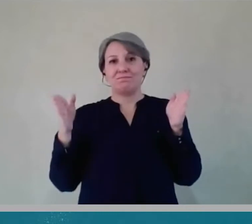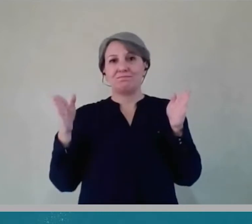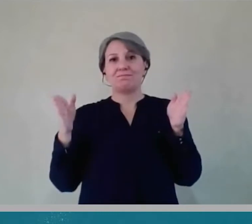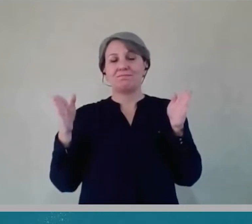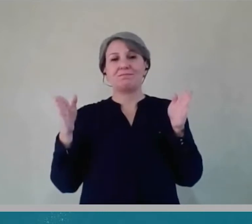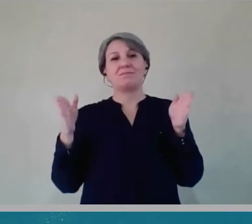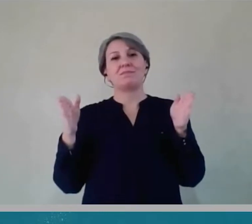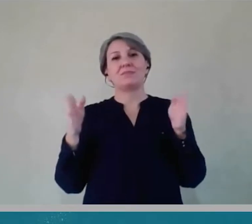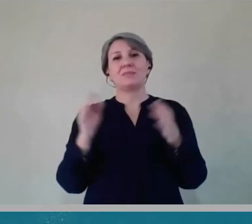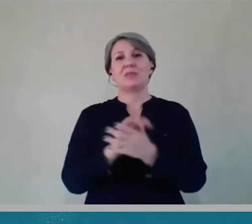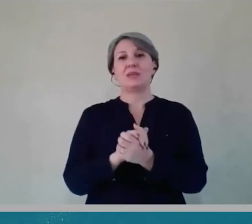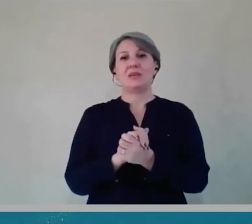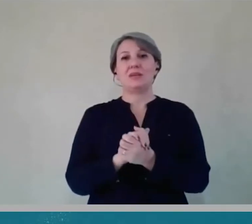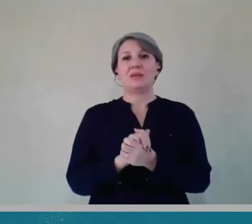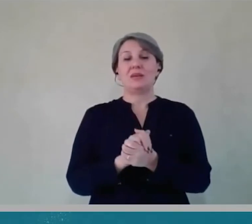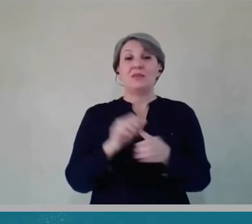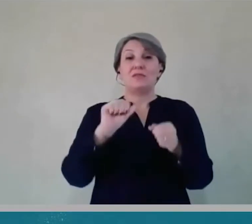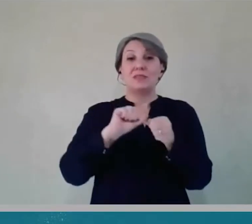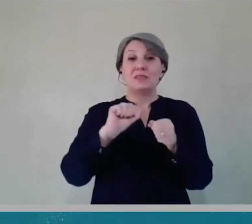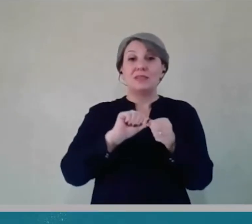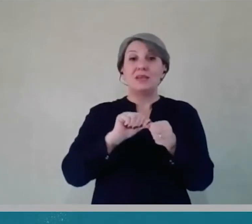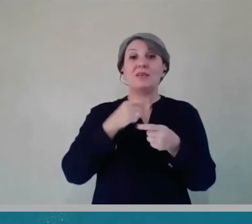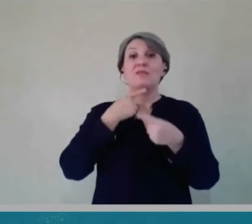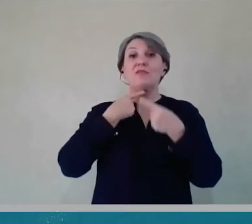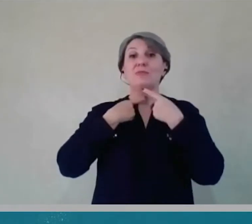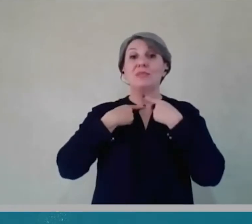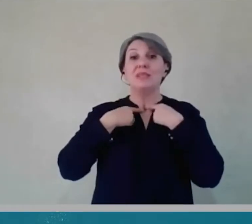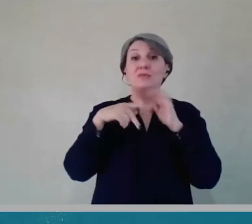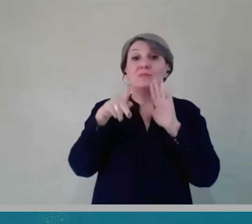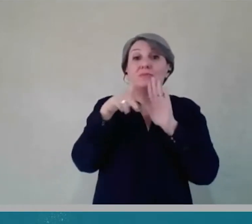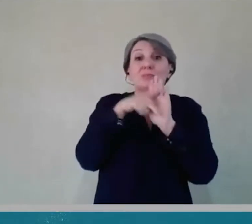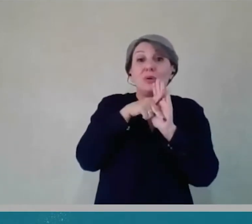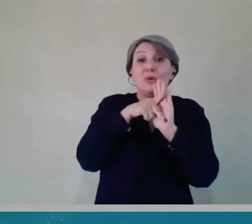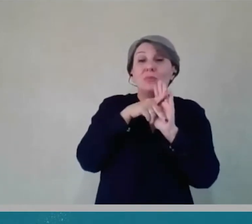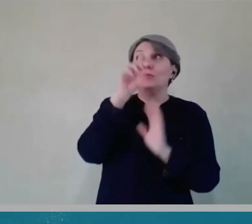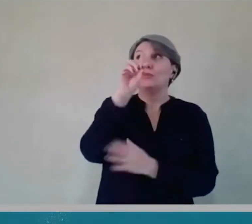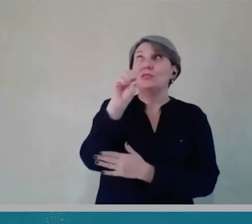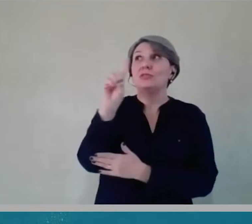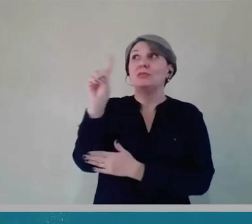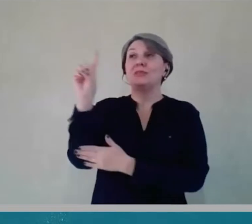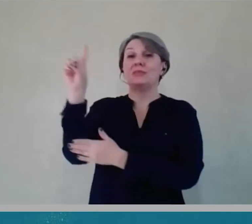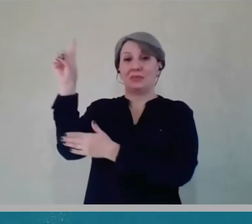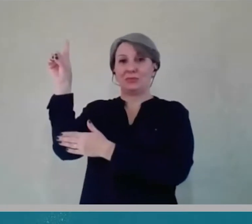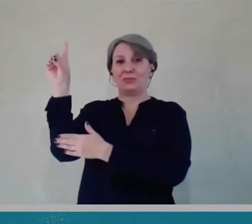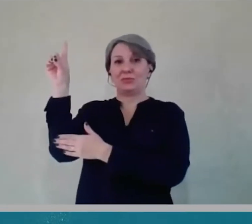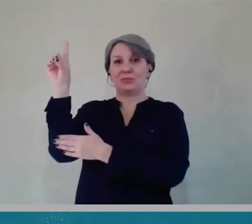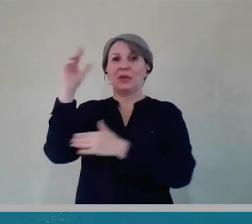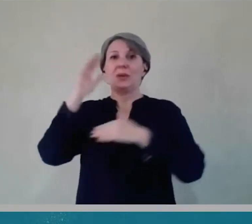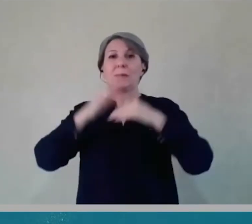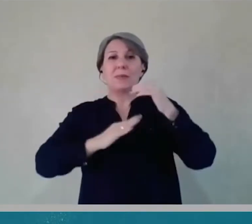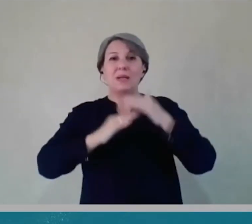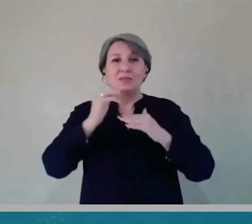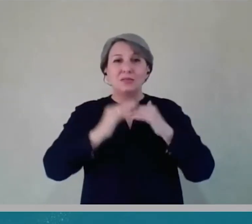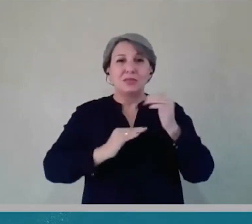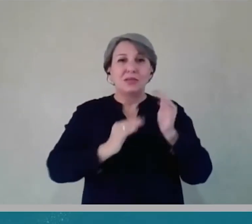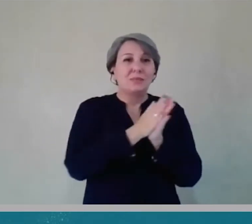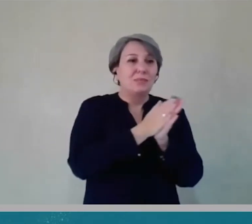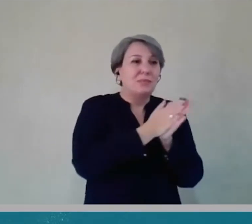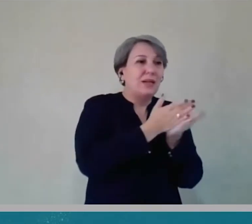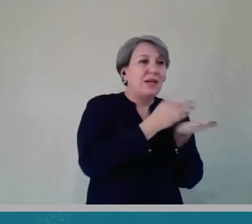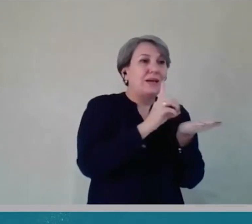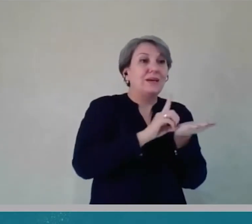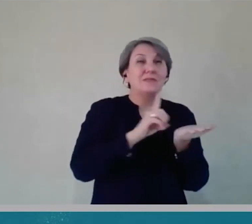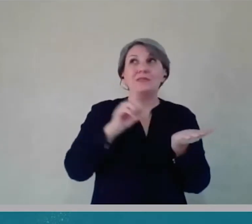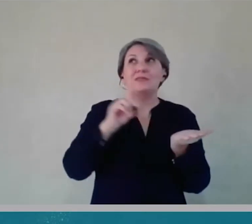coisas pela vontade de Deus, as coisas positivas, praticando a palavra profética, pregando o